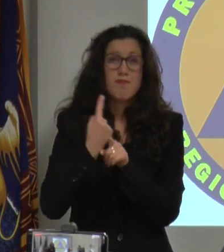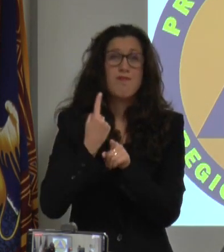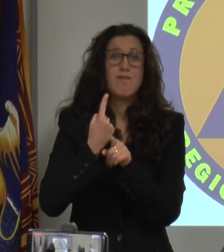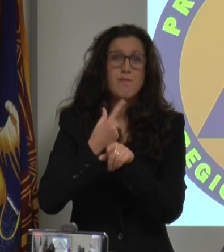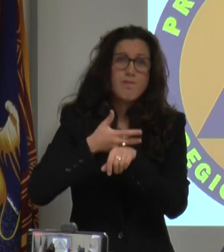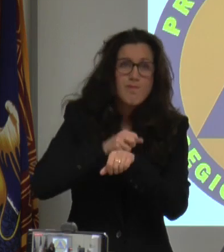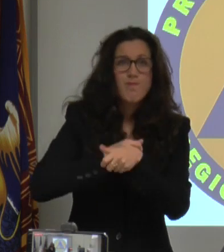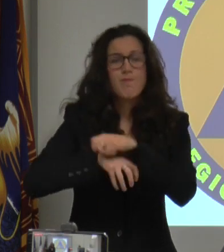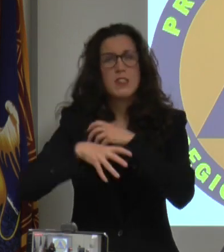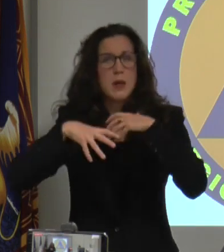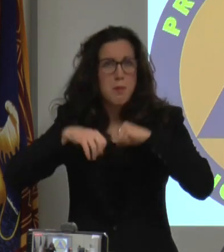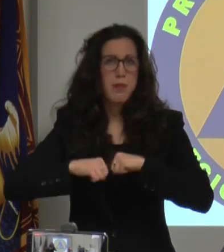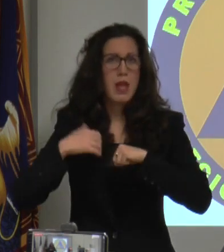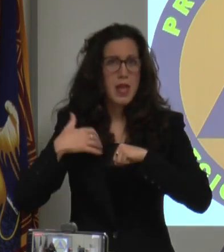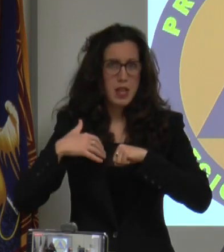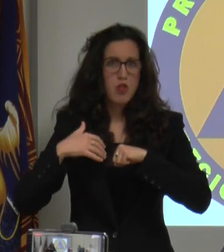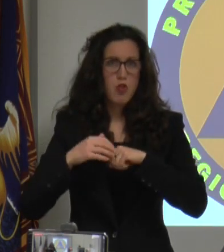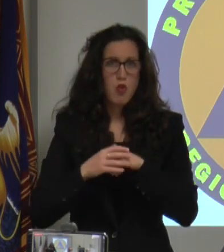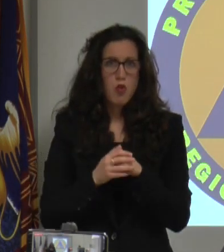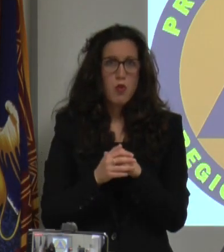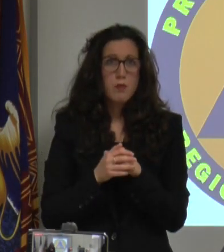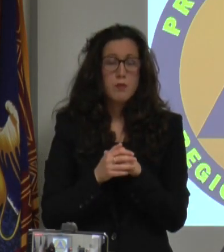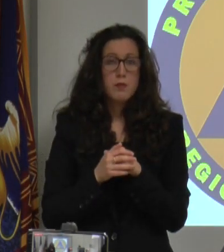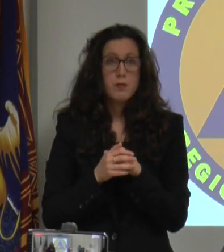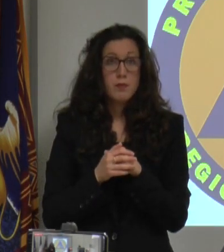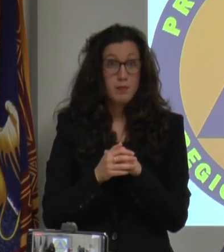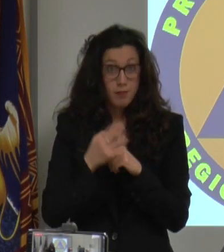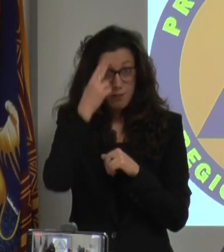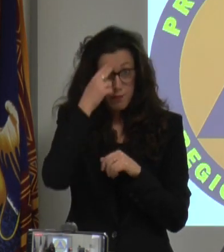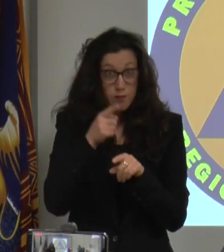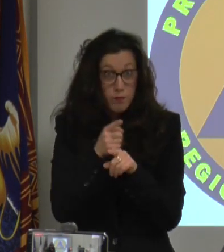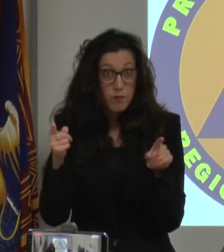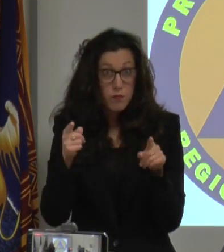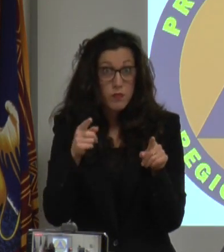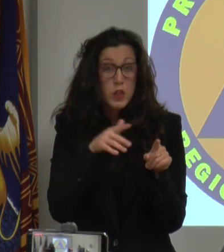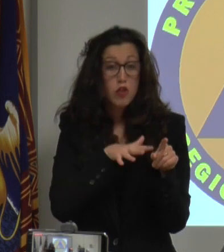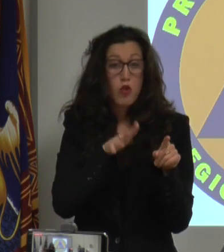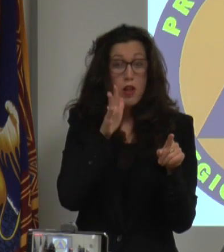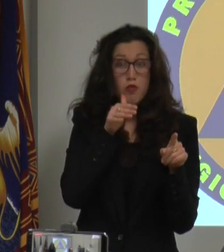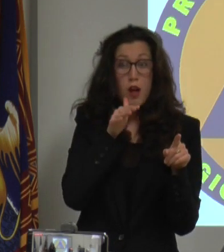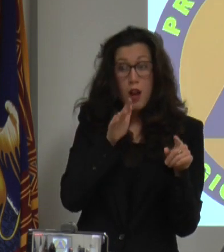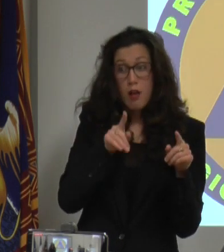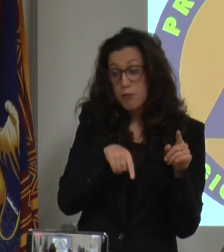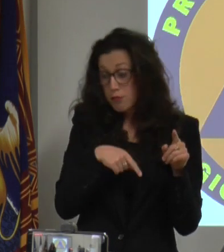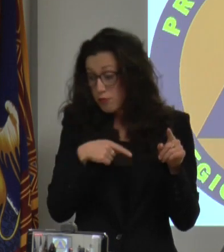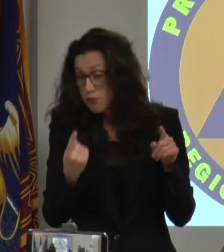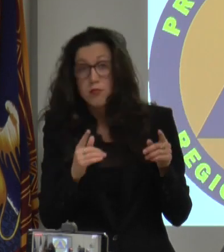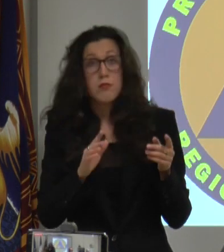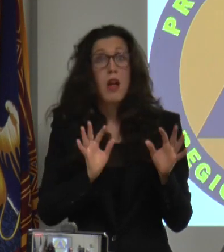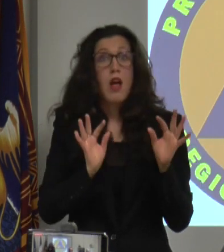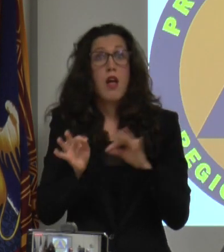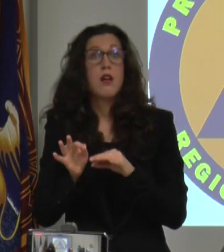metterci impegno vi ricordo che dietro all'angolo c'è sempre la zona arancione quantomeno è